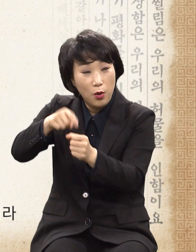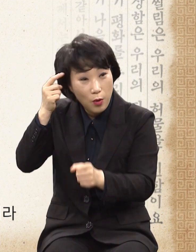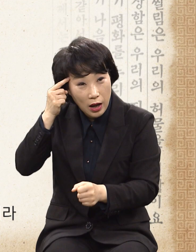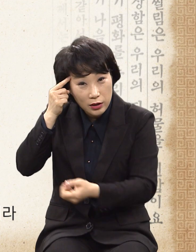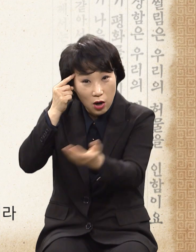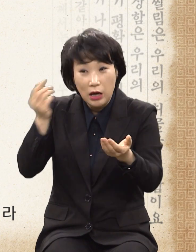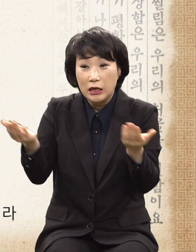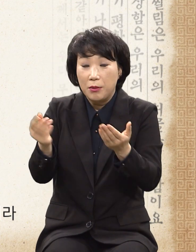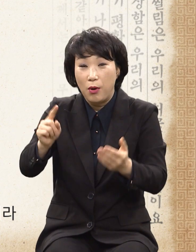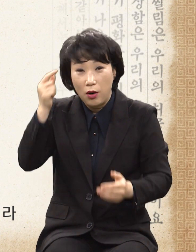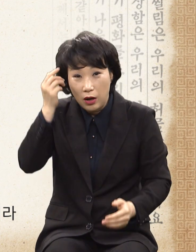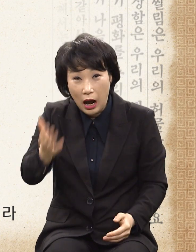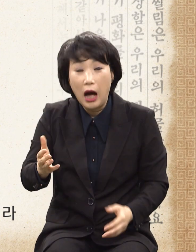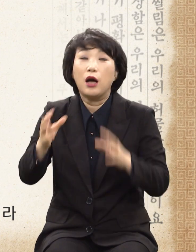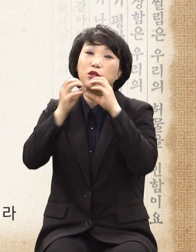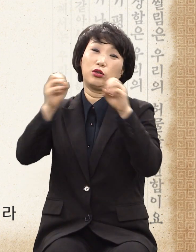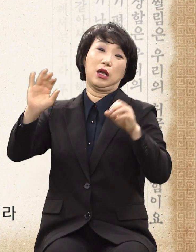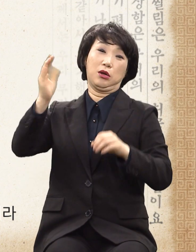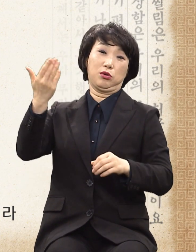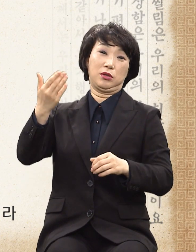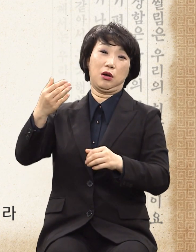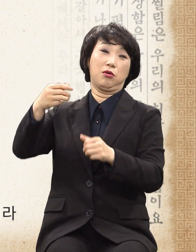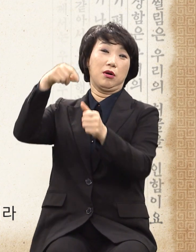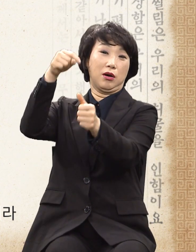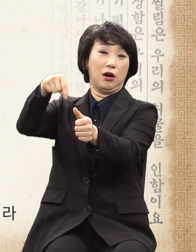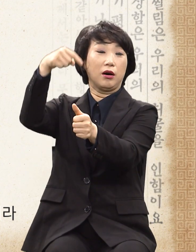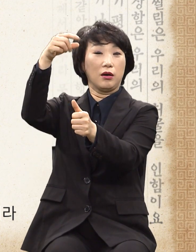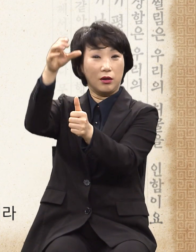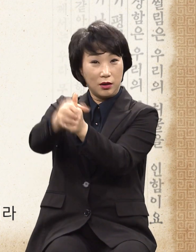일이 무엇인가를 전해.